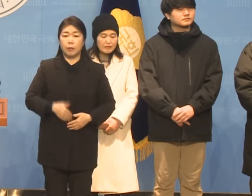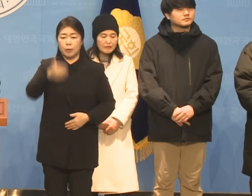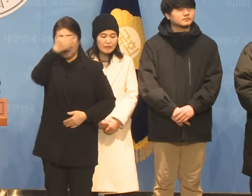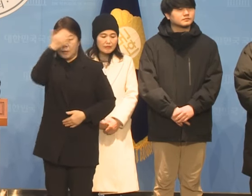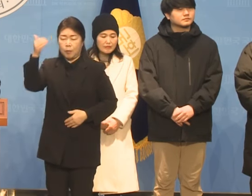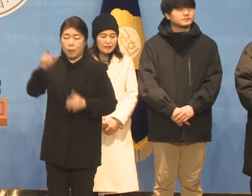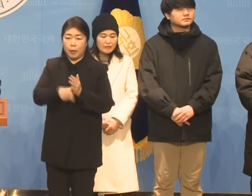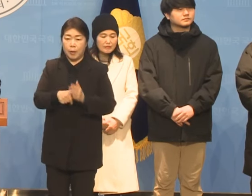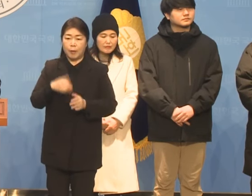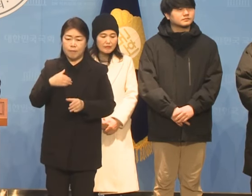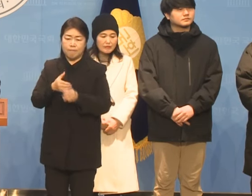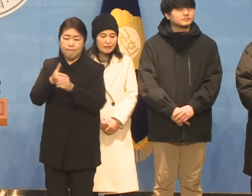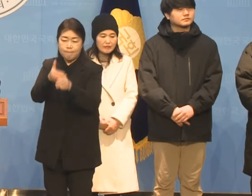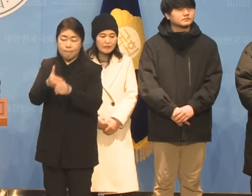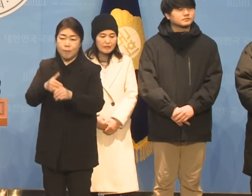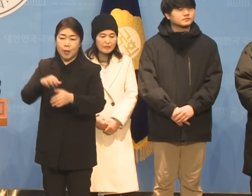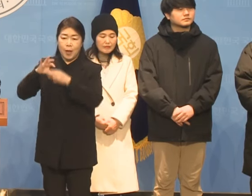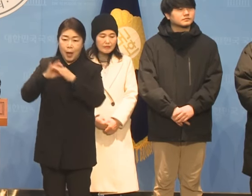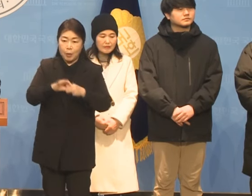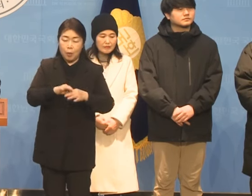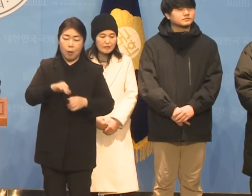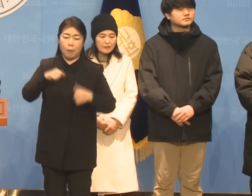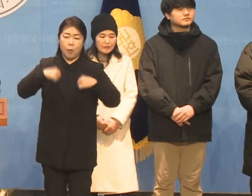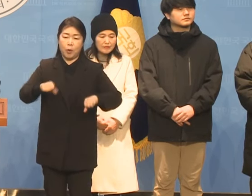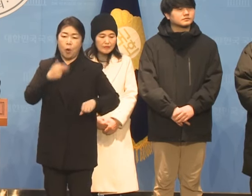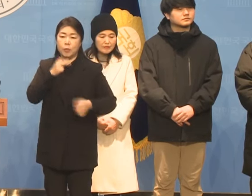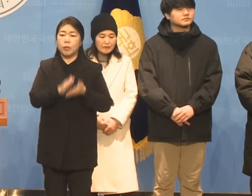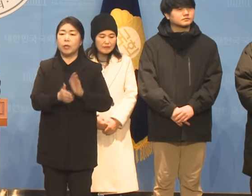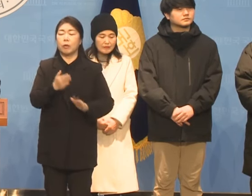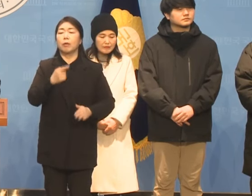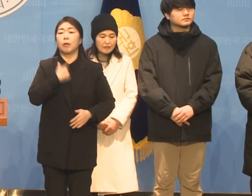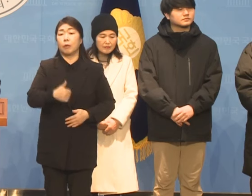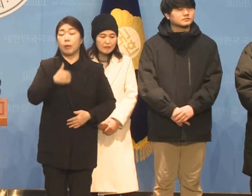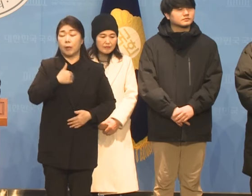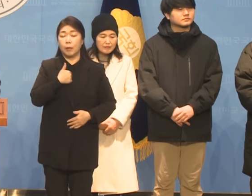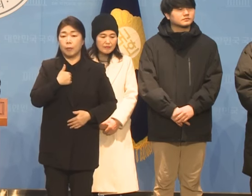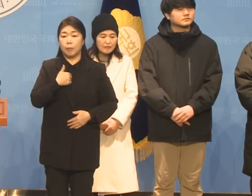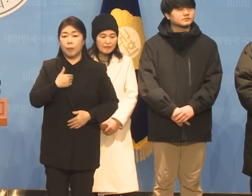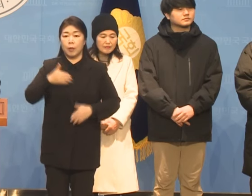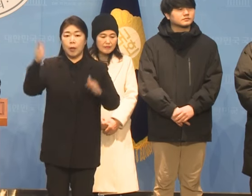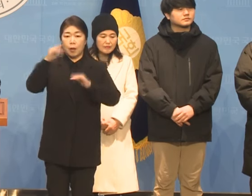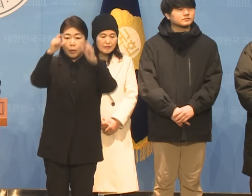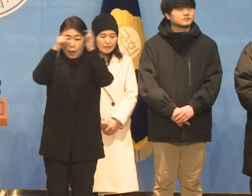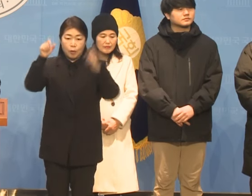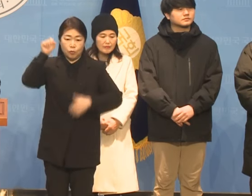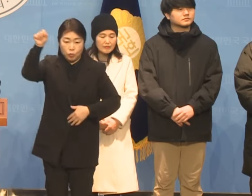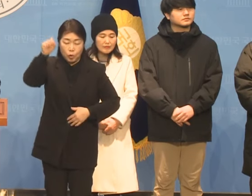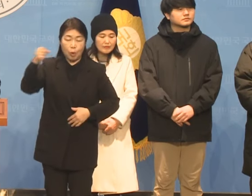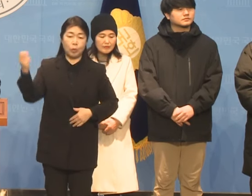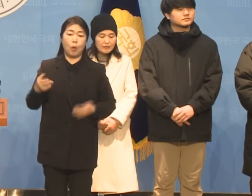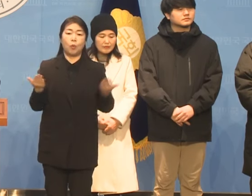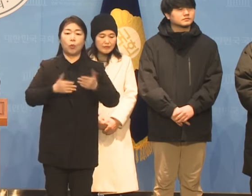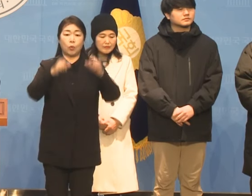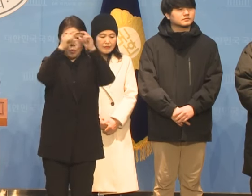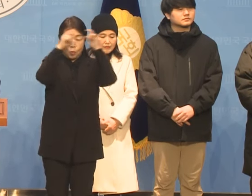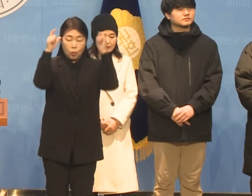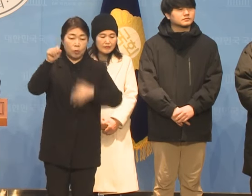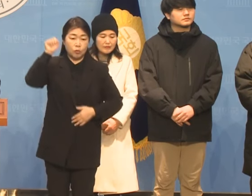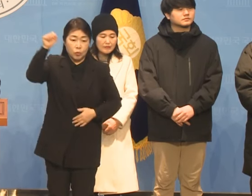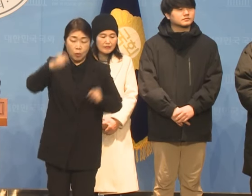깨는 심정으로 학생운동과 노동운동에 참여했던 그 심정으로 또다시